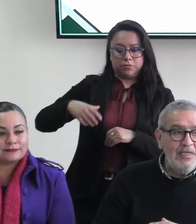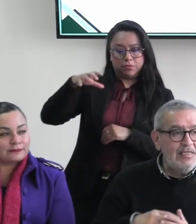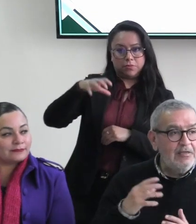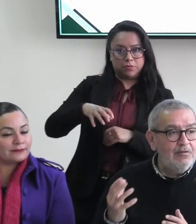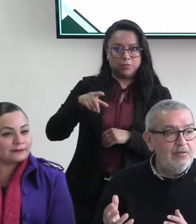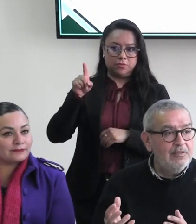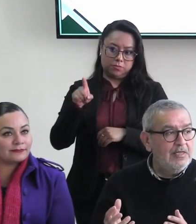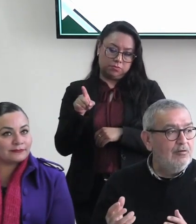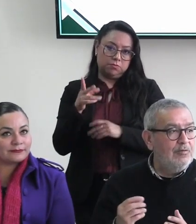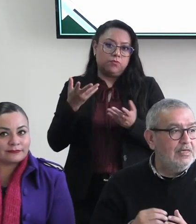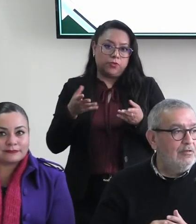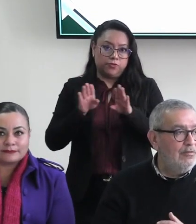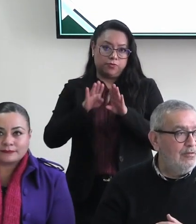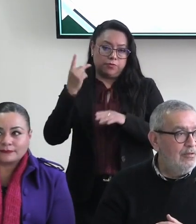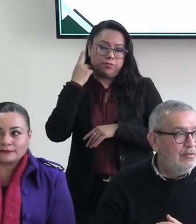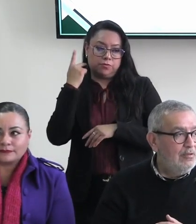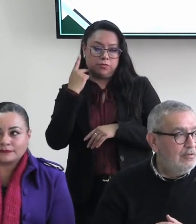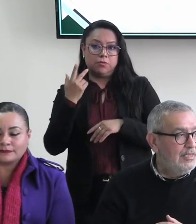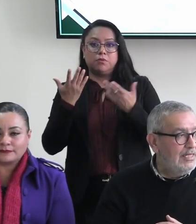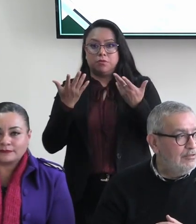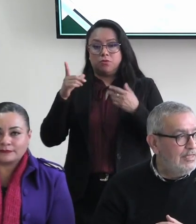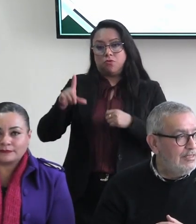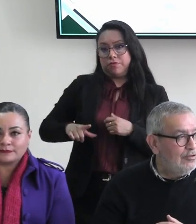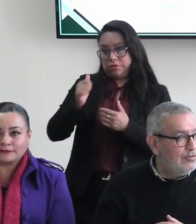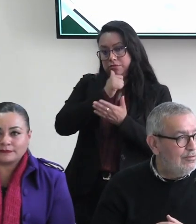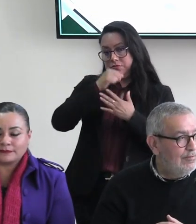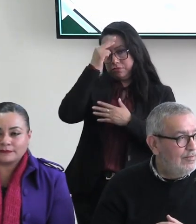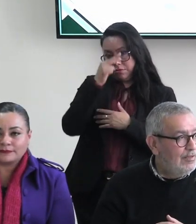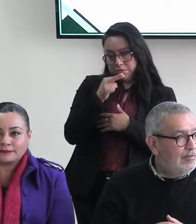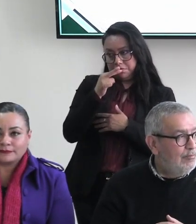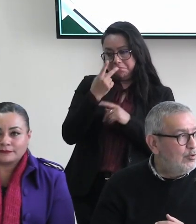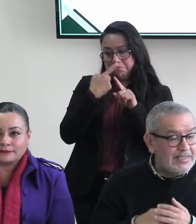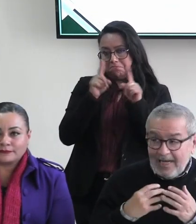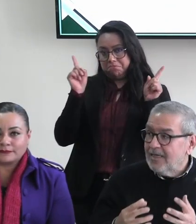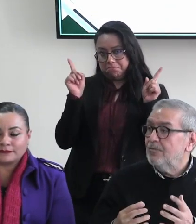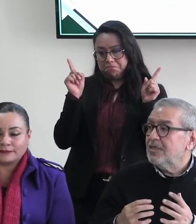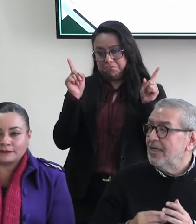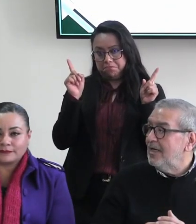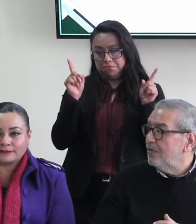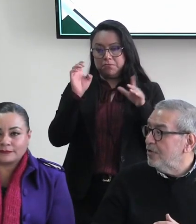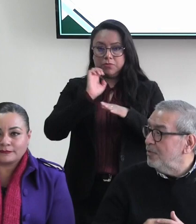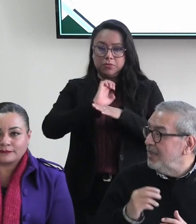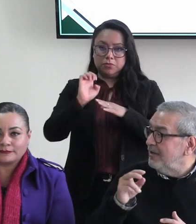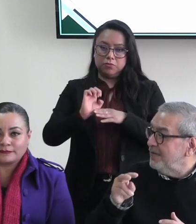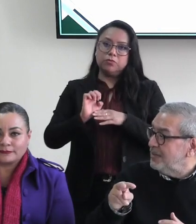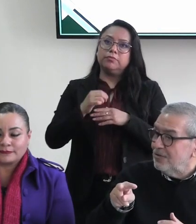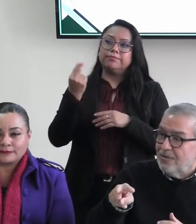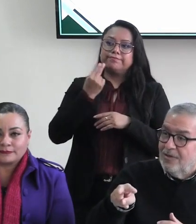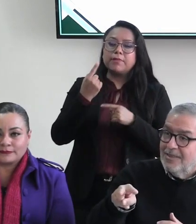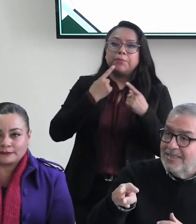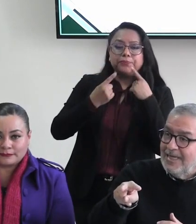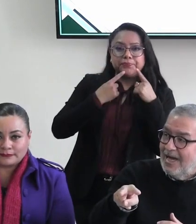signo político y el gobierno de la ciudad otro. Pues hay que buscar el acuerdo en beneficio de